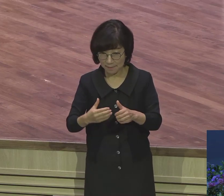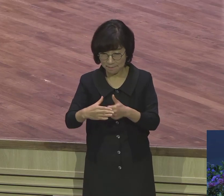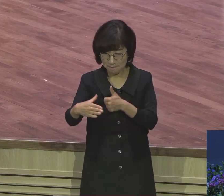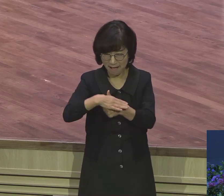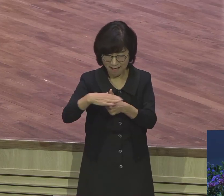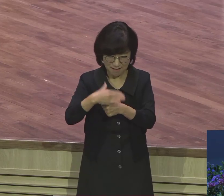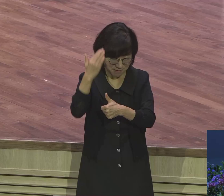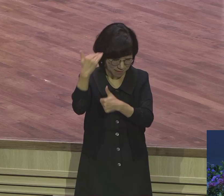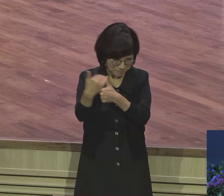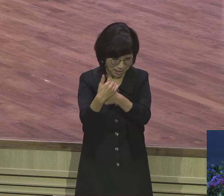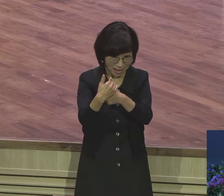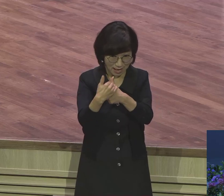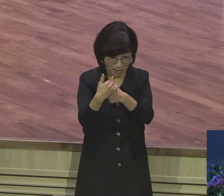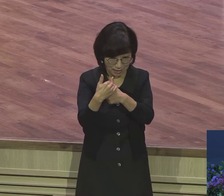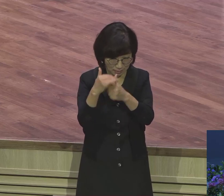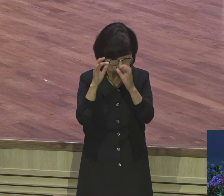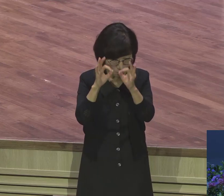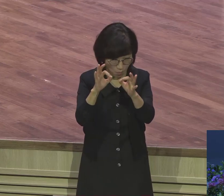자를 향해서도